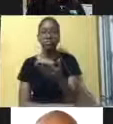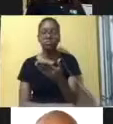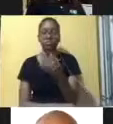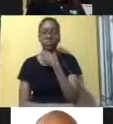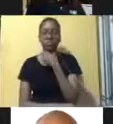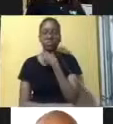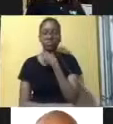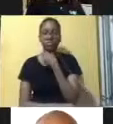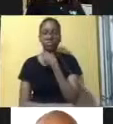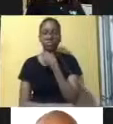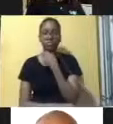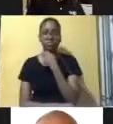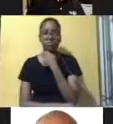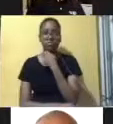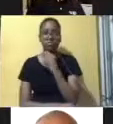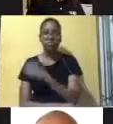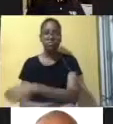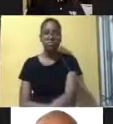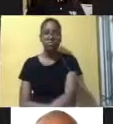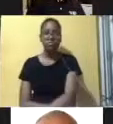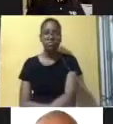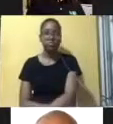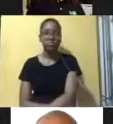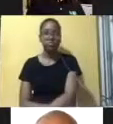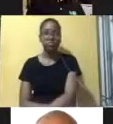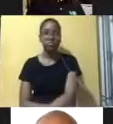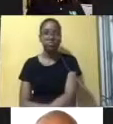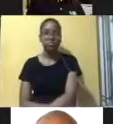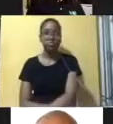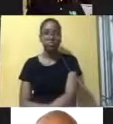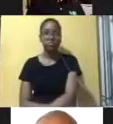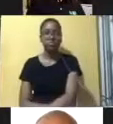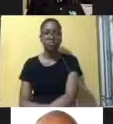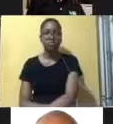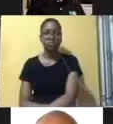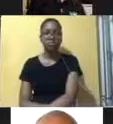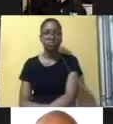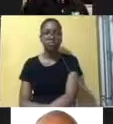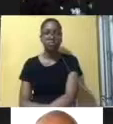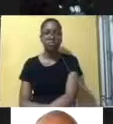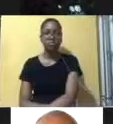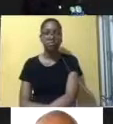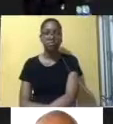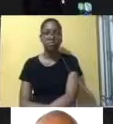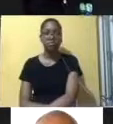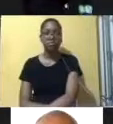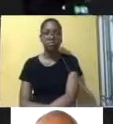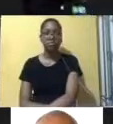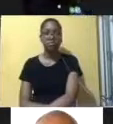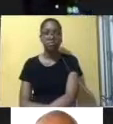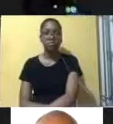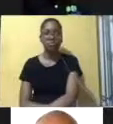mucha confianza con los psicólogos que he visto. Es muy, muy importante tener el apoyo